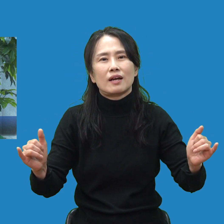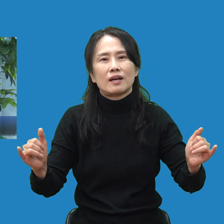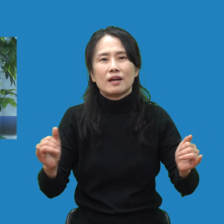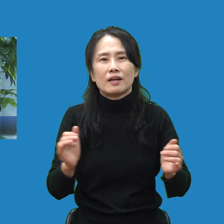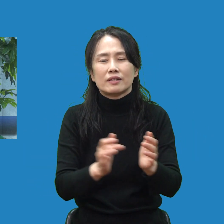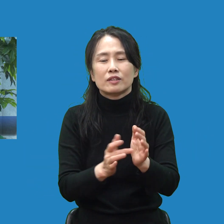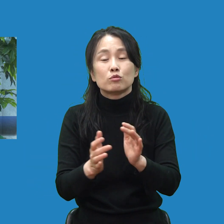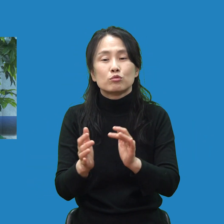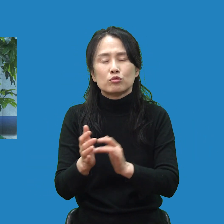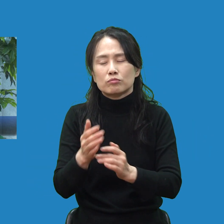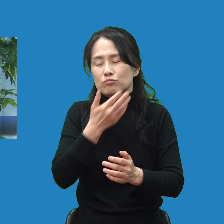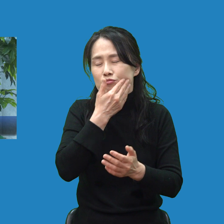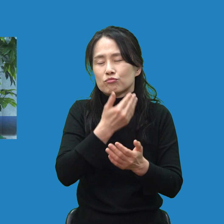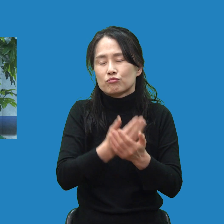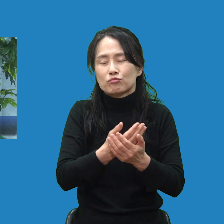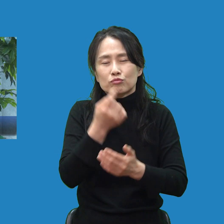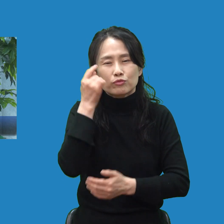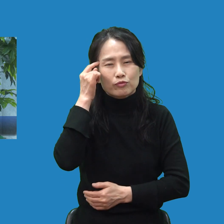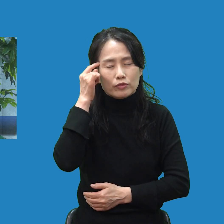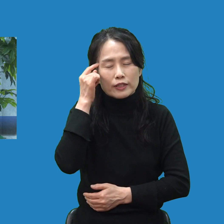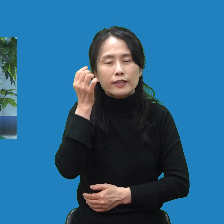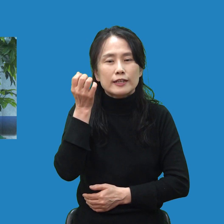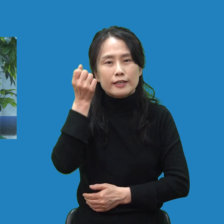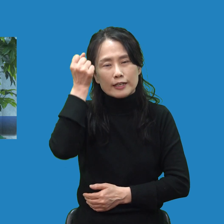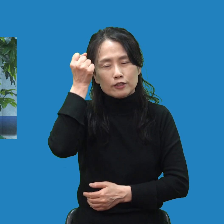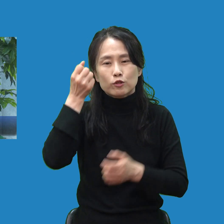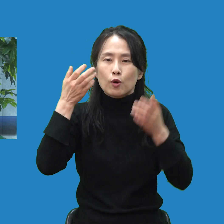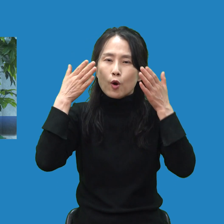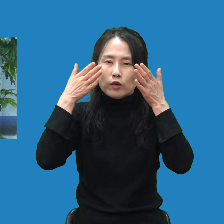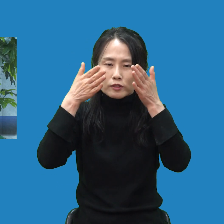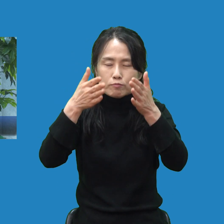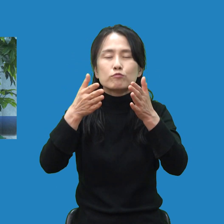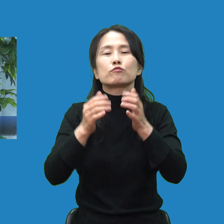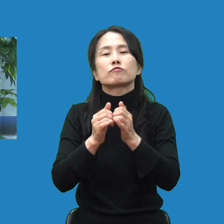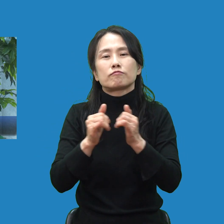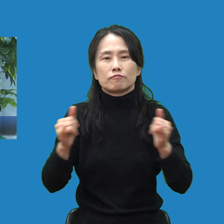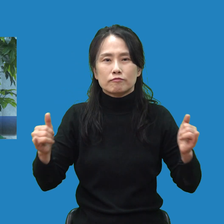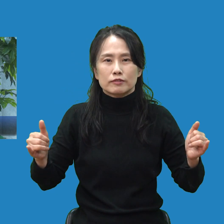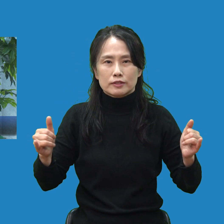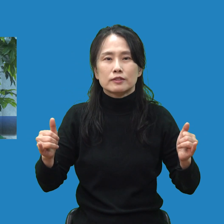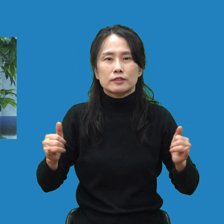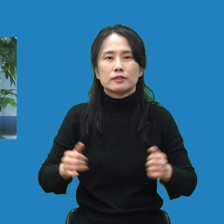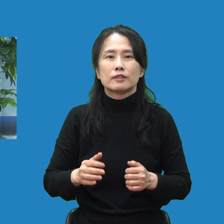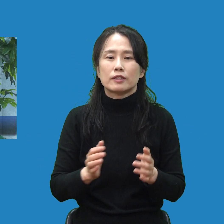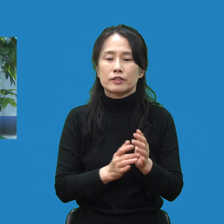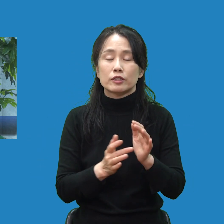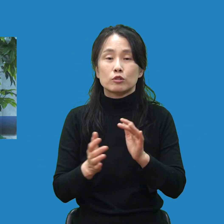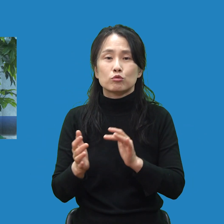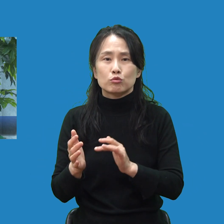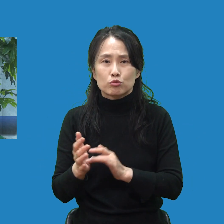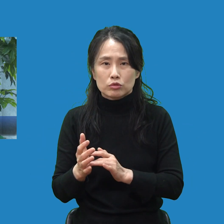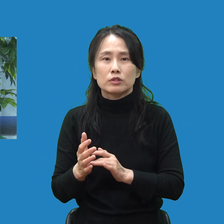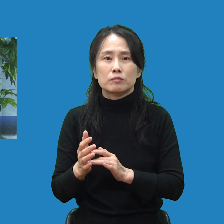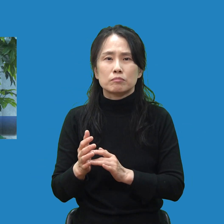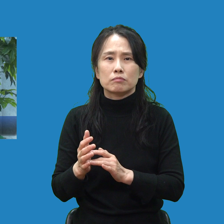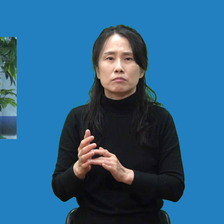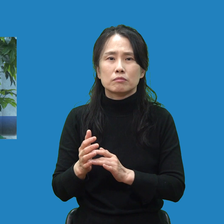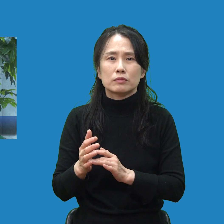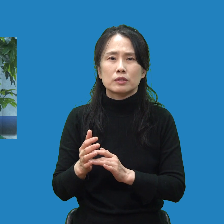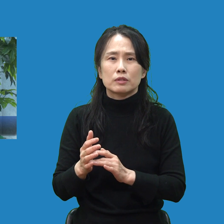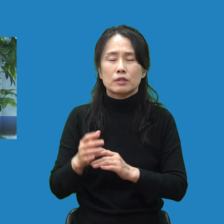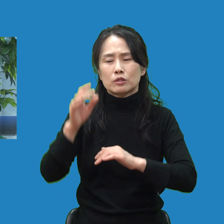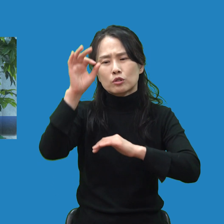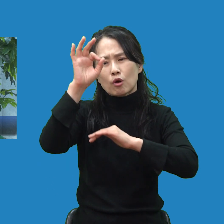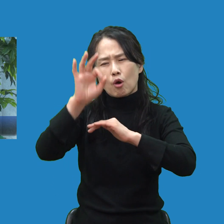예수님을 중요하게 여기는 아는 자였습니다. 예수님이